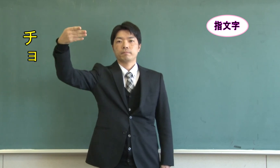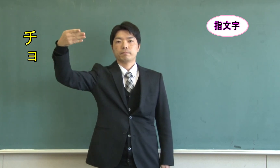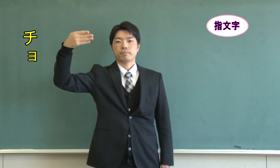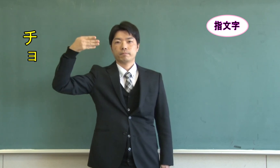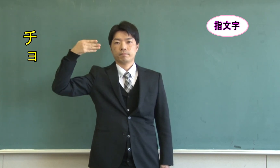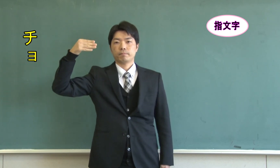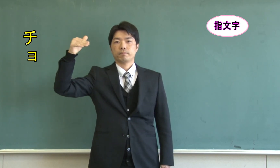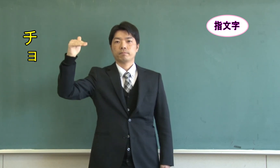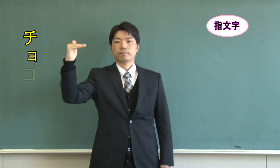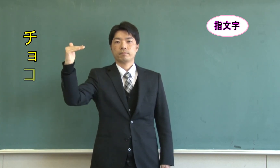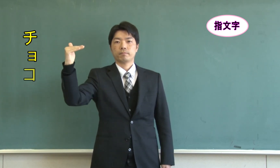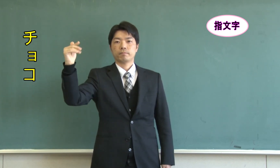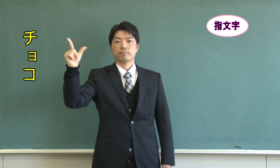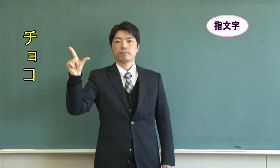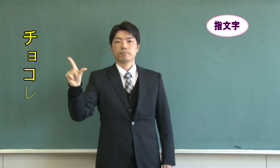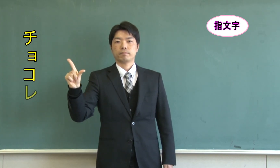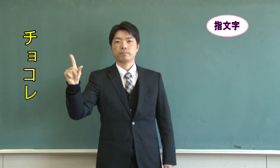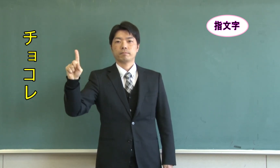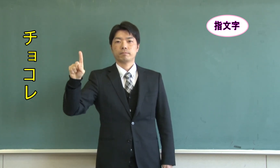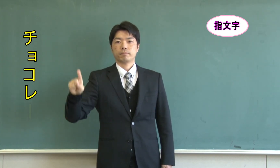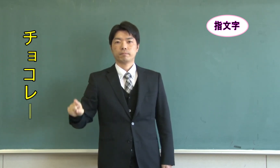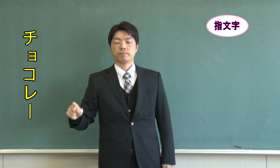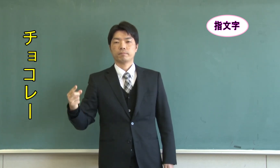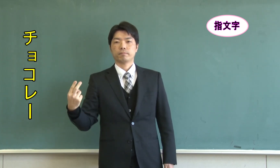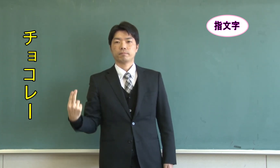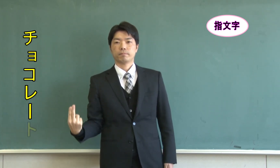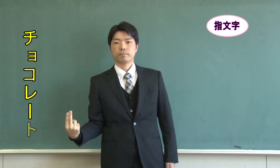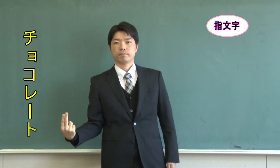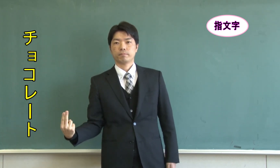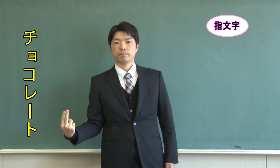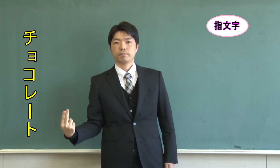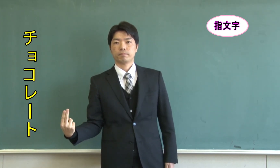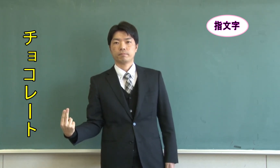チョコレート。